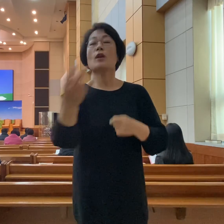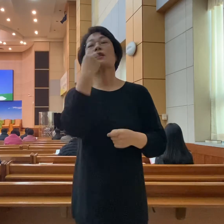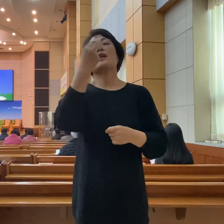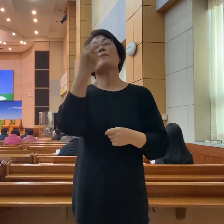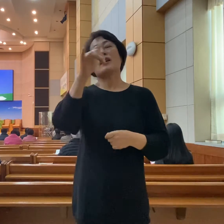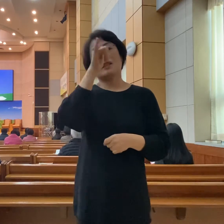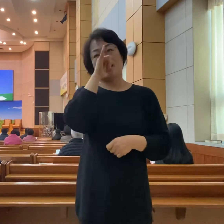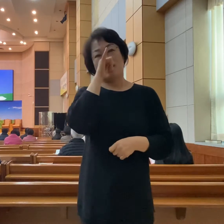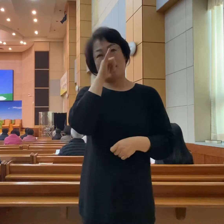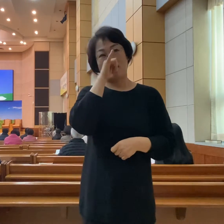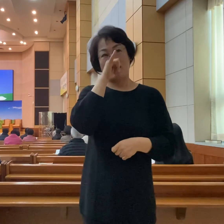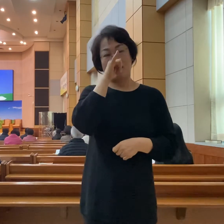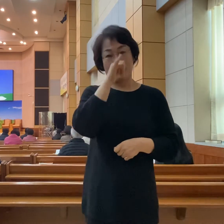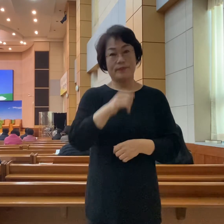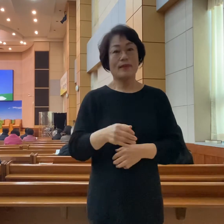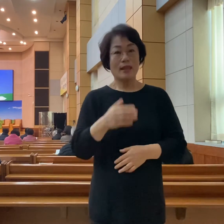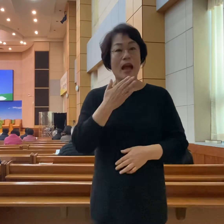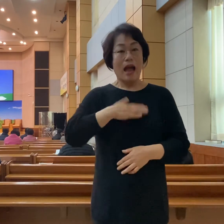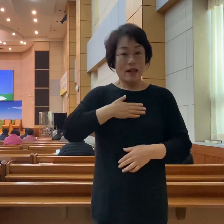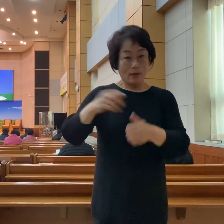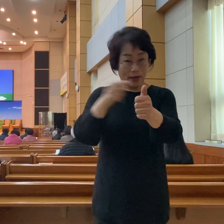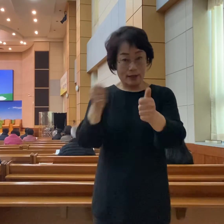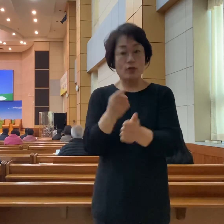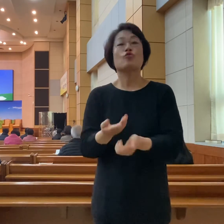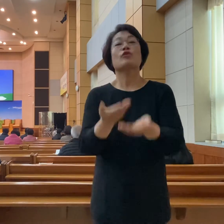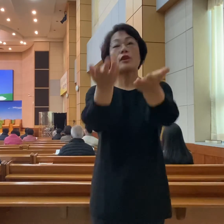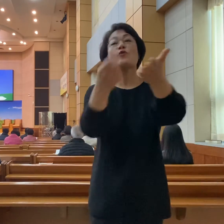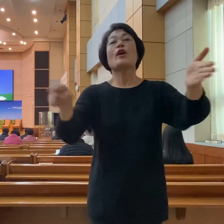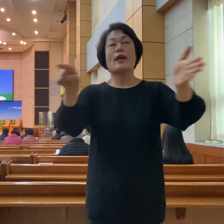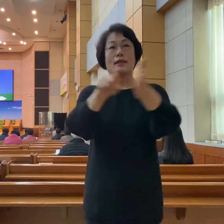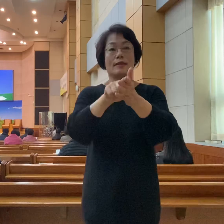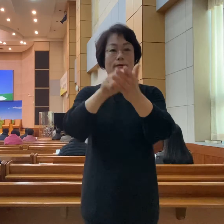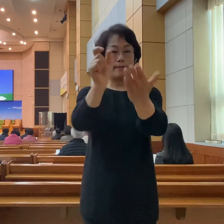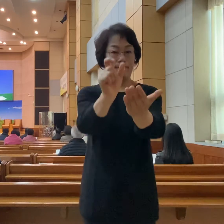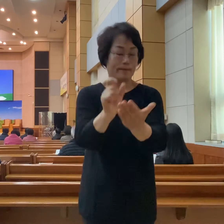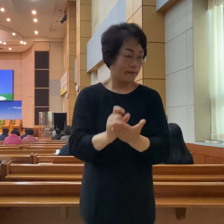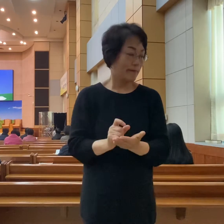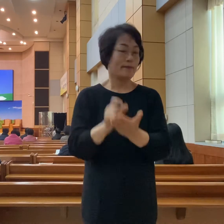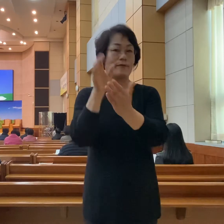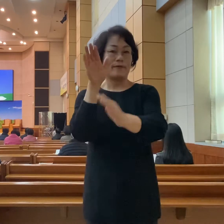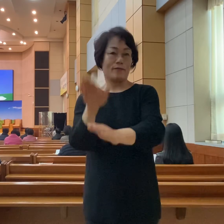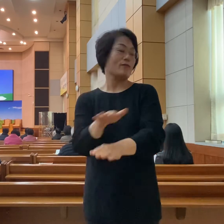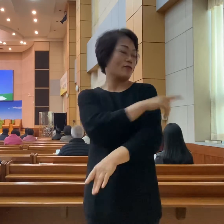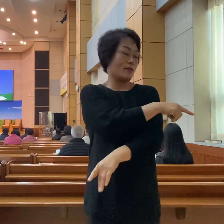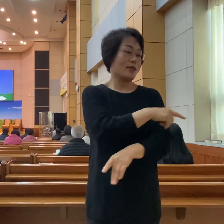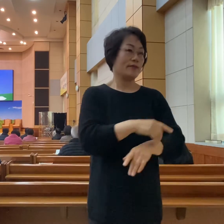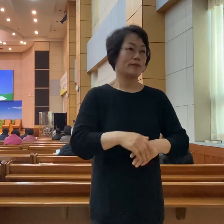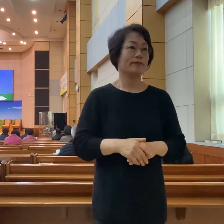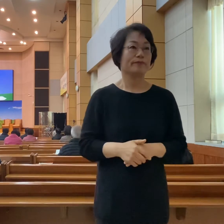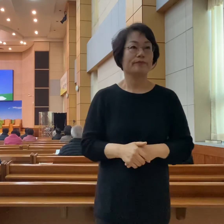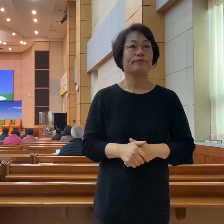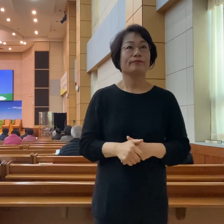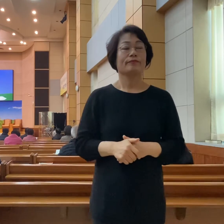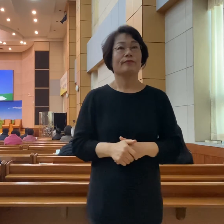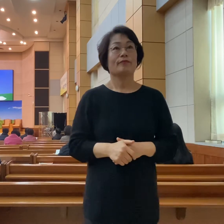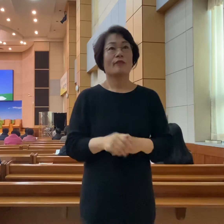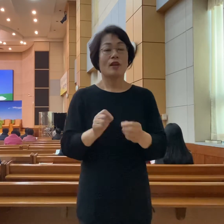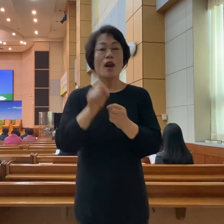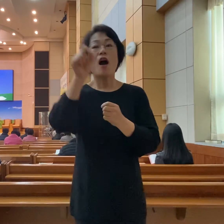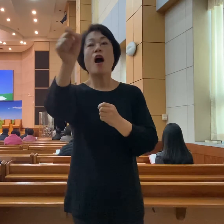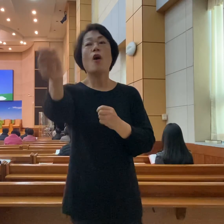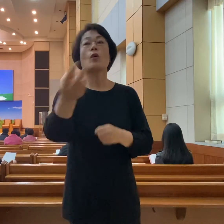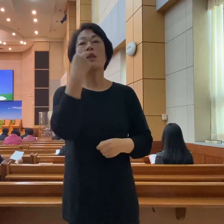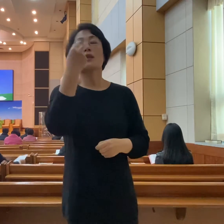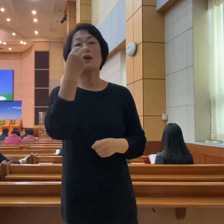생명이 있다는 것을 알도록 하기 위해서 이 글을 쓴다, 이 편지를 쓴다는 거예요. 이 영원한